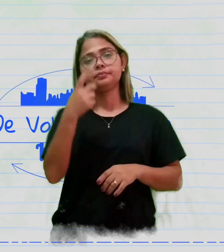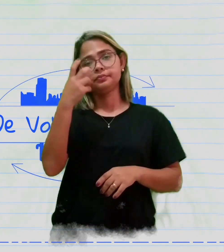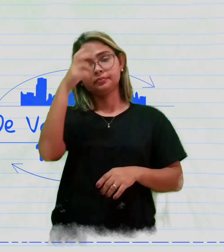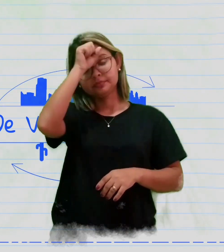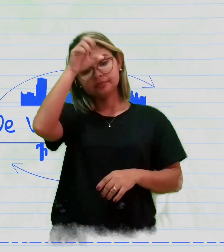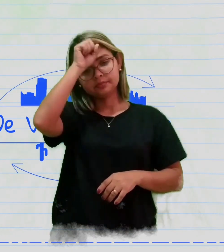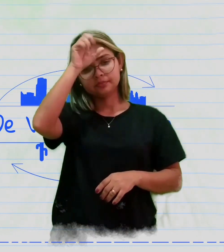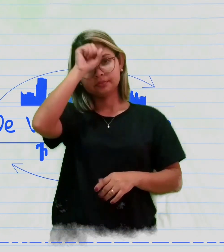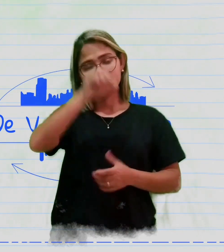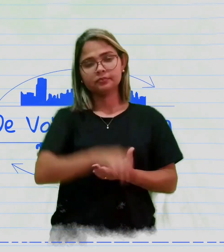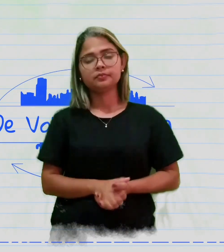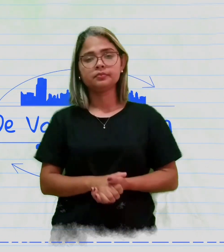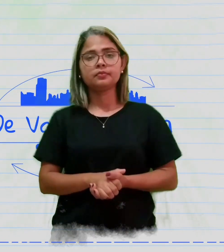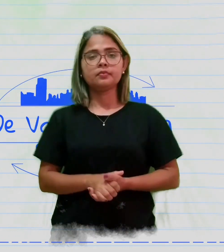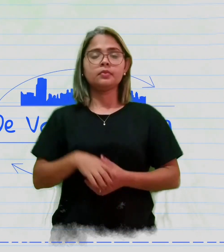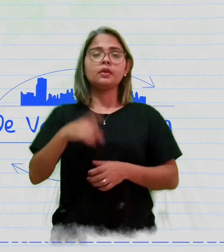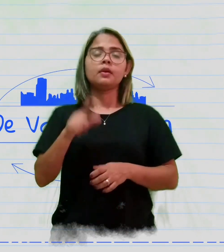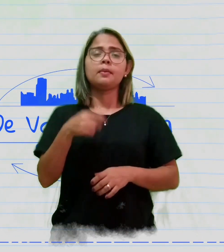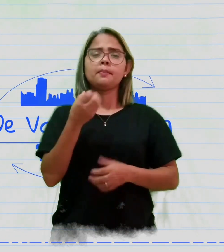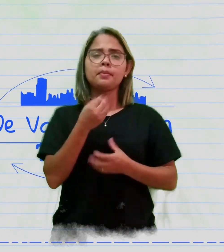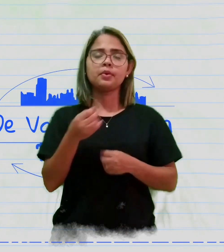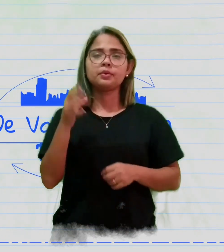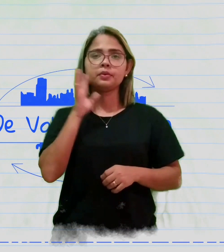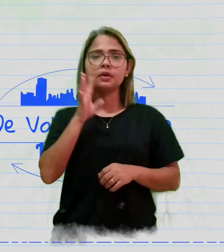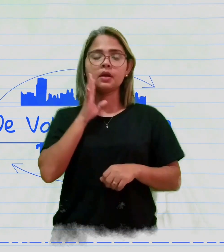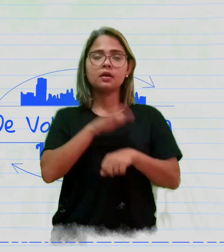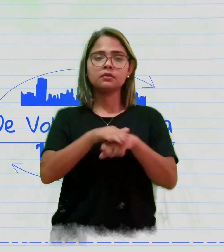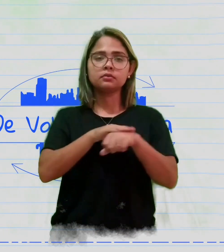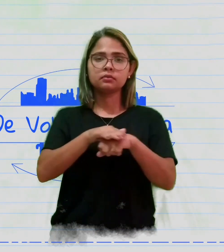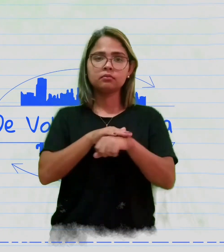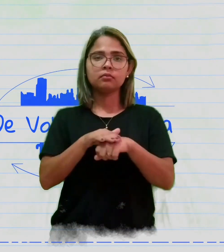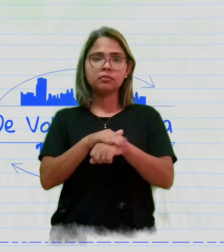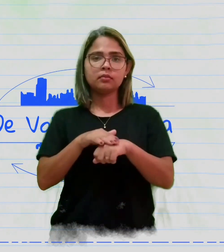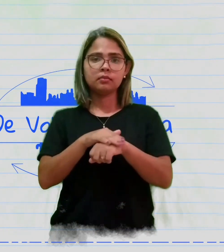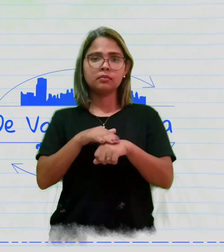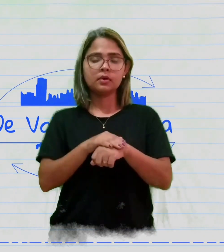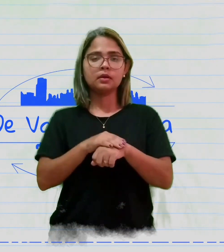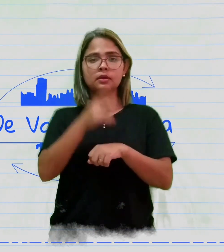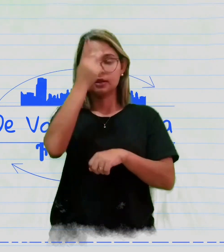as coisas e tal. E quando a gente escuta, pelo menos eu, quando ouvi, eu